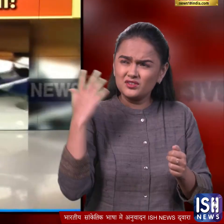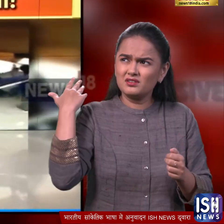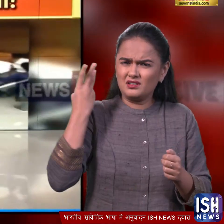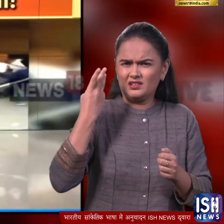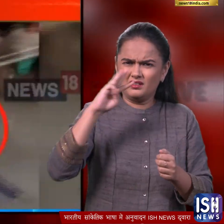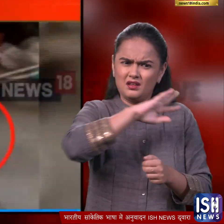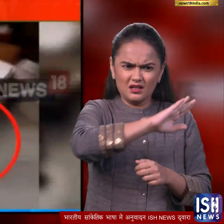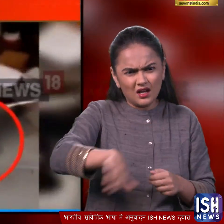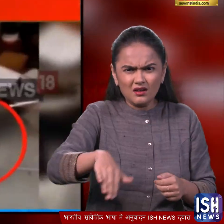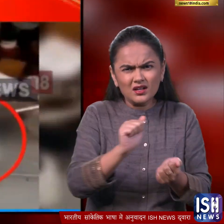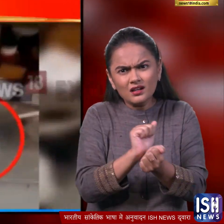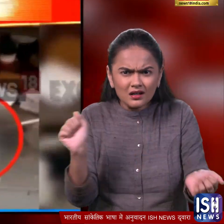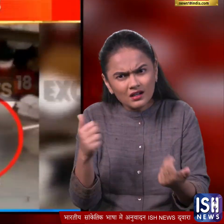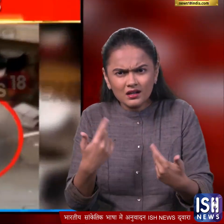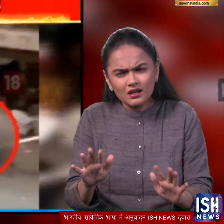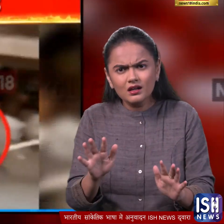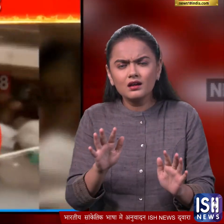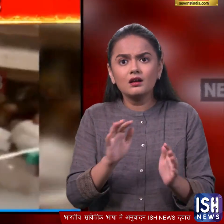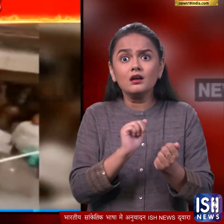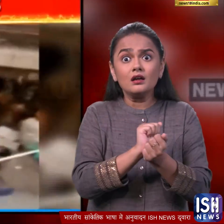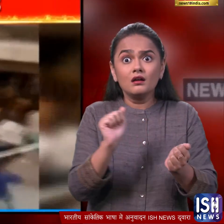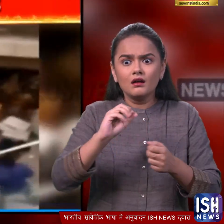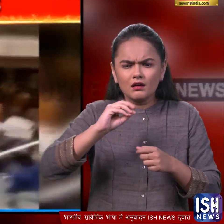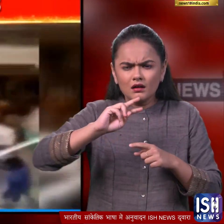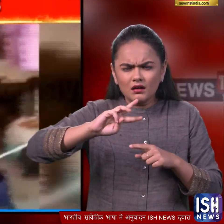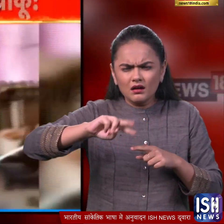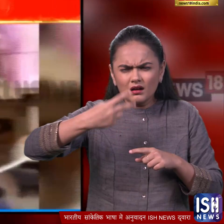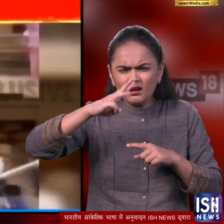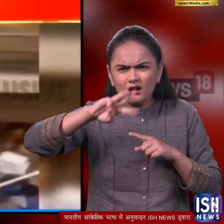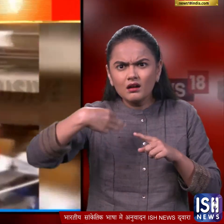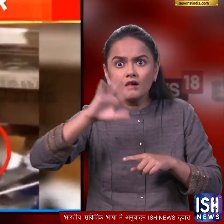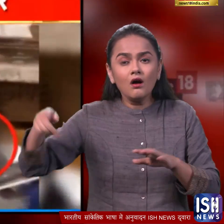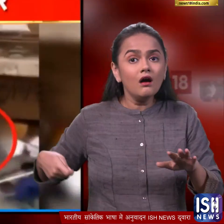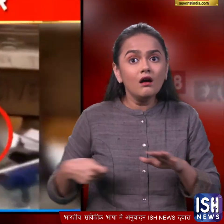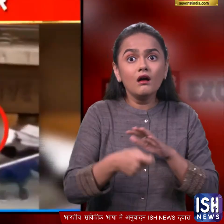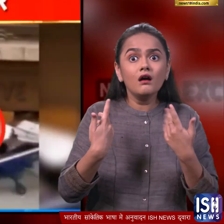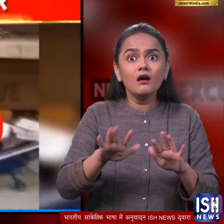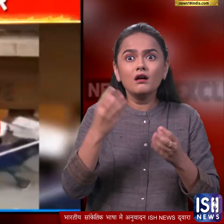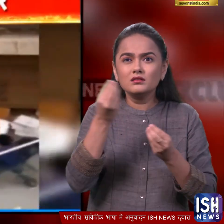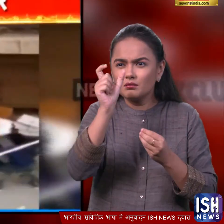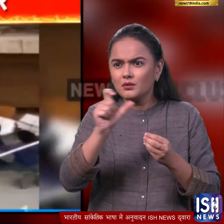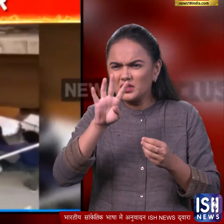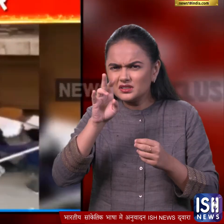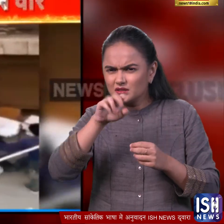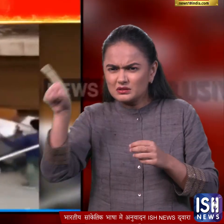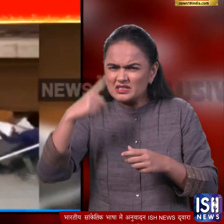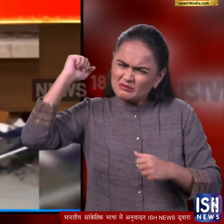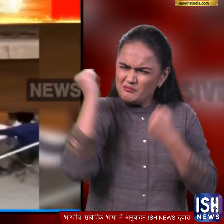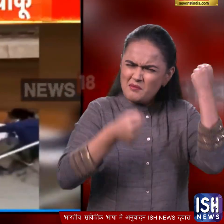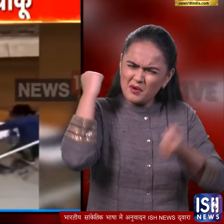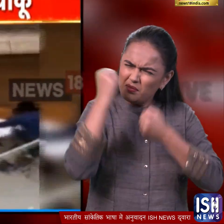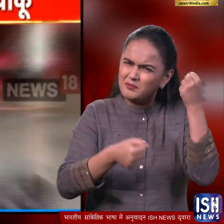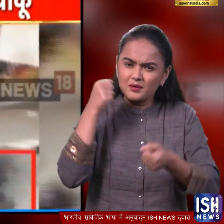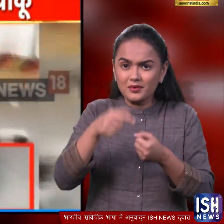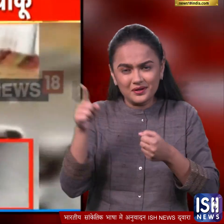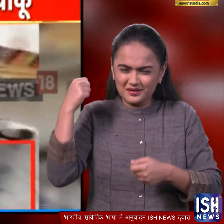था। लेकिन रिहाई के कुछ दिन बाद उस पर हमला हो गया, जिसका एक वीडियो भी सामने आया, जिसमें कुछ बदमाश उसे घेर कर